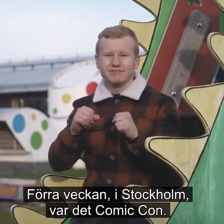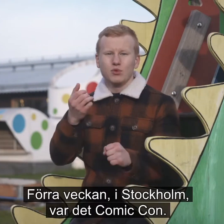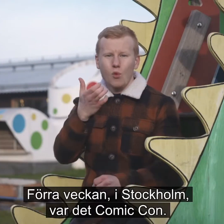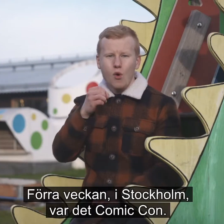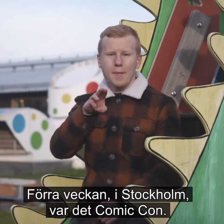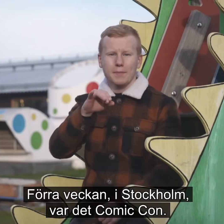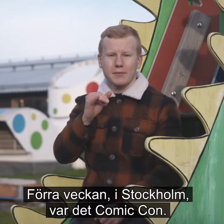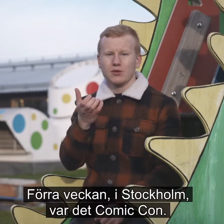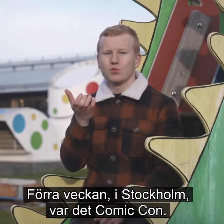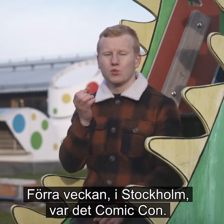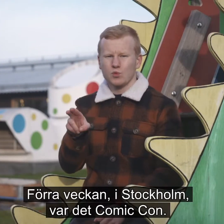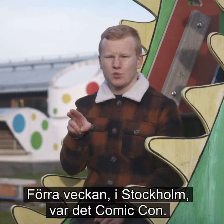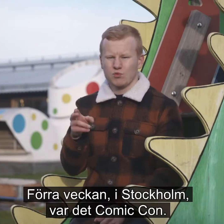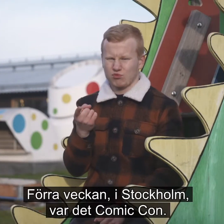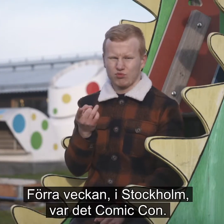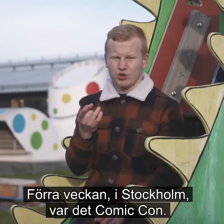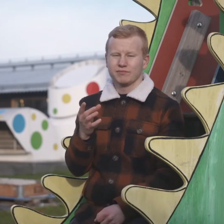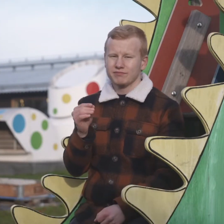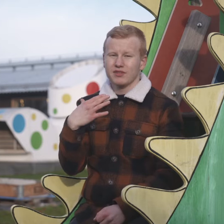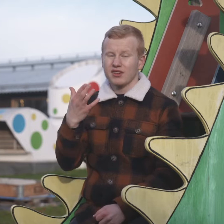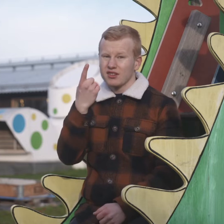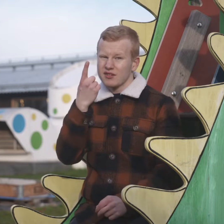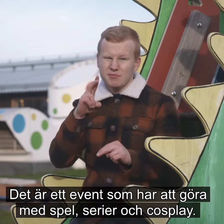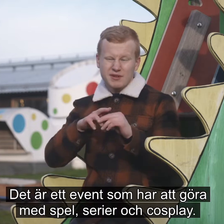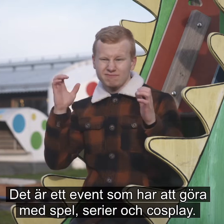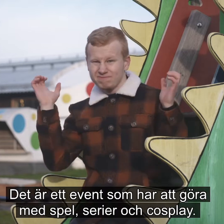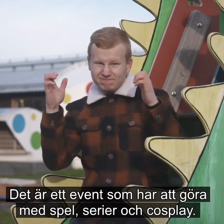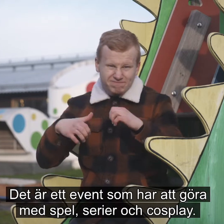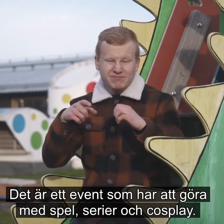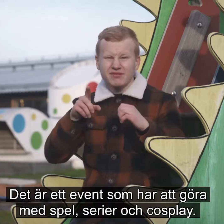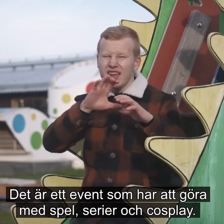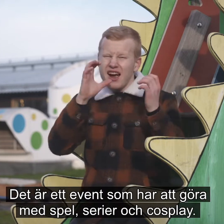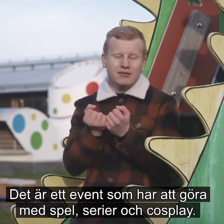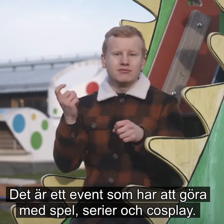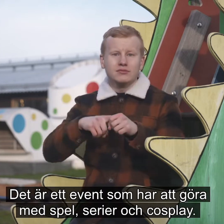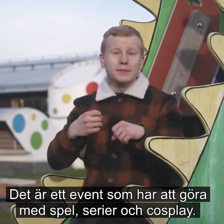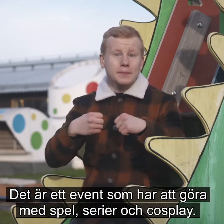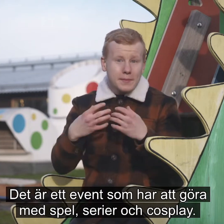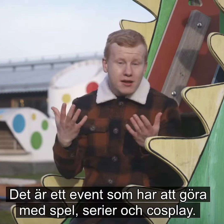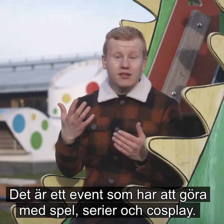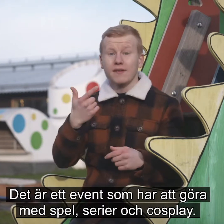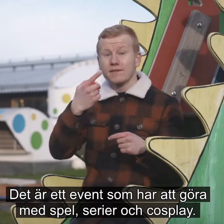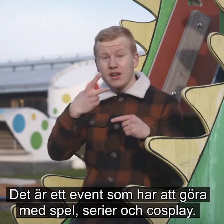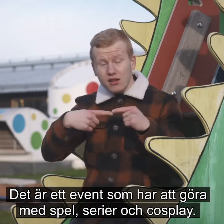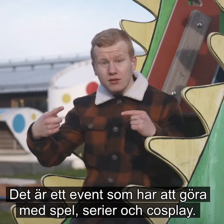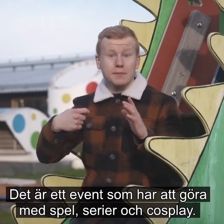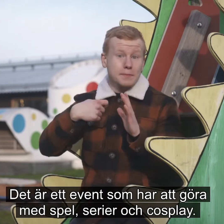Förra veckan i Stockholm så var det Comic Con. Och Comic Con, det är ett event som har att göra med spel, serier och